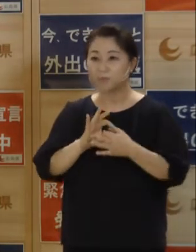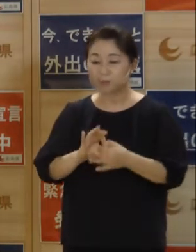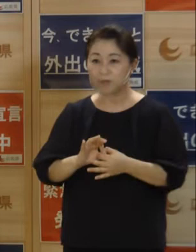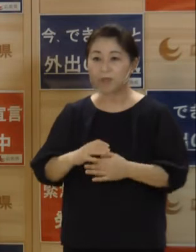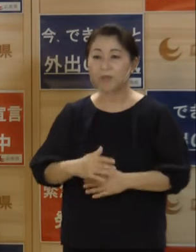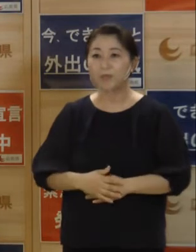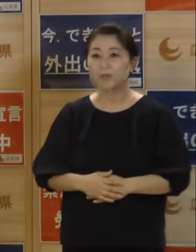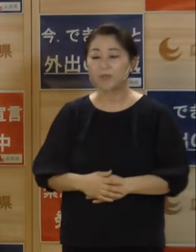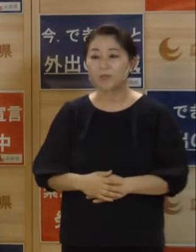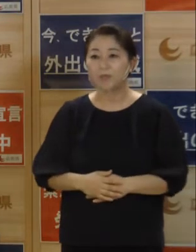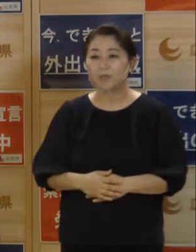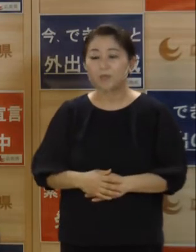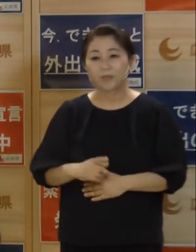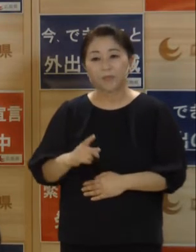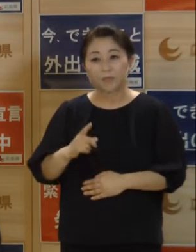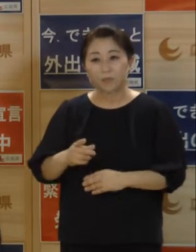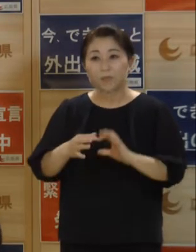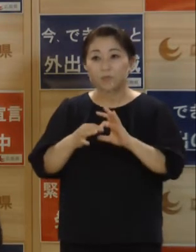これは